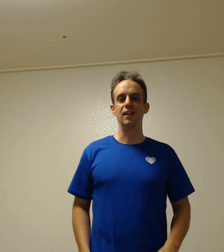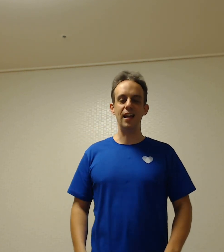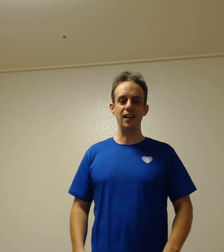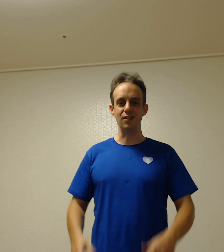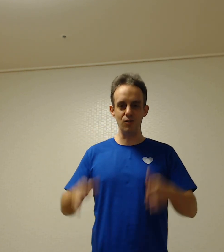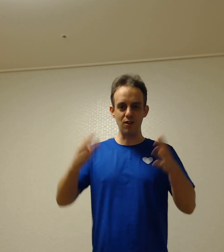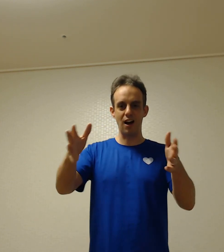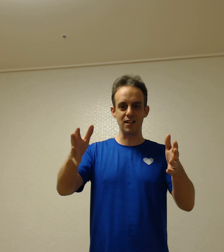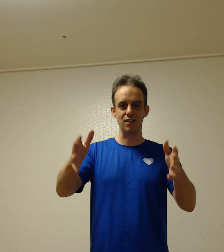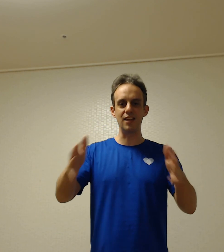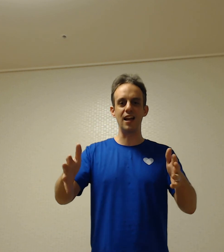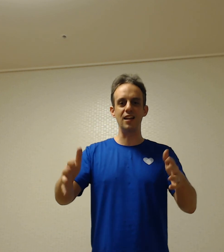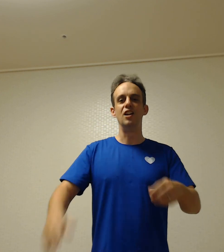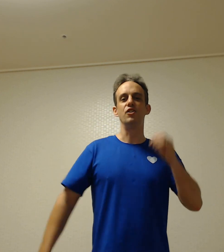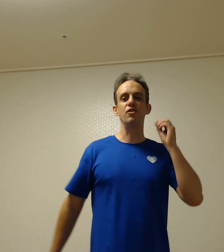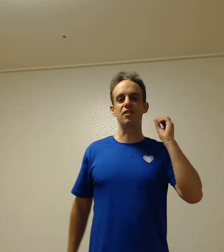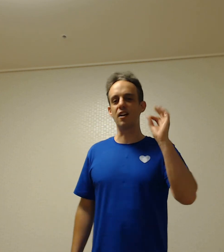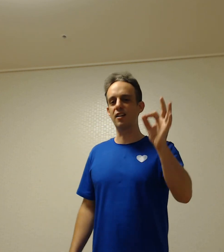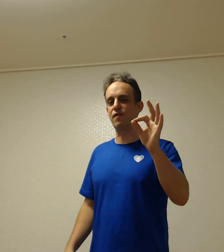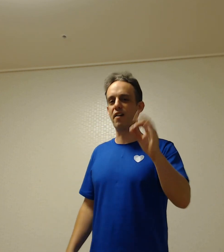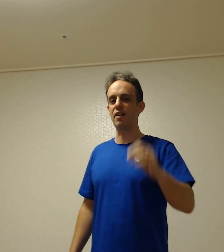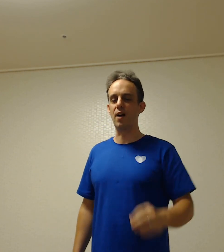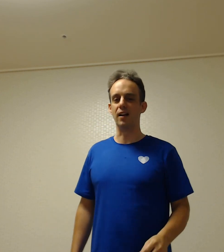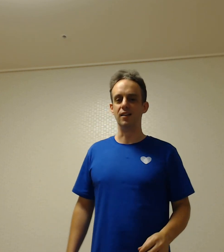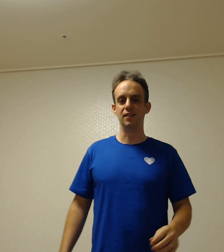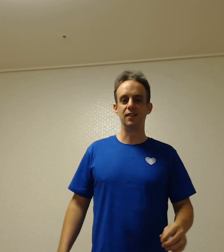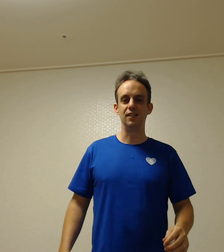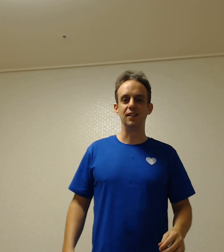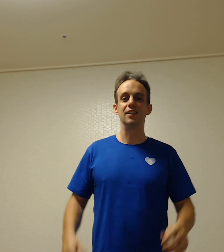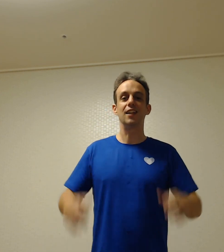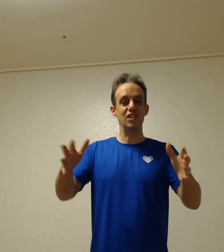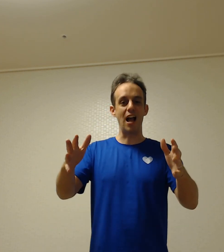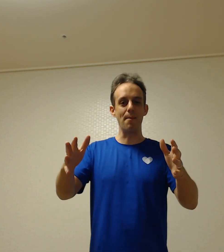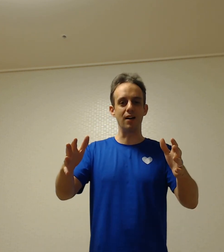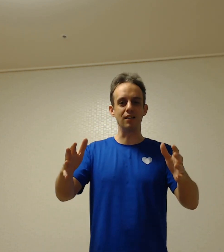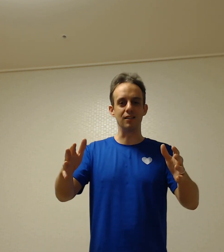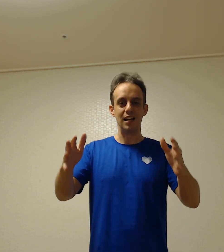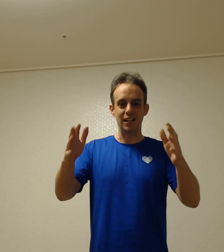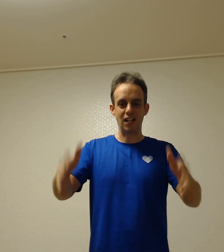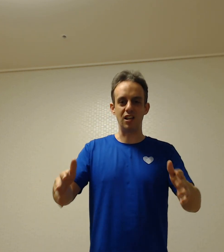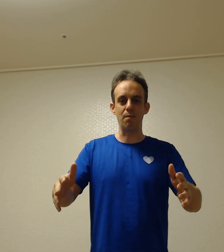Hey, you guys, today you studied very well. 다시 한번 같이